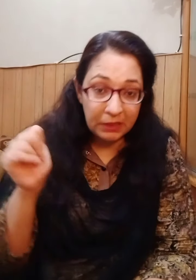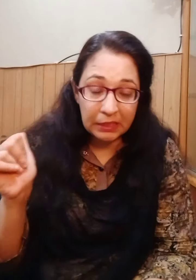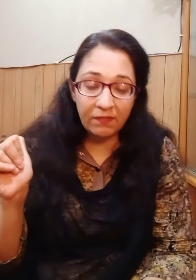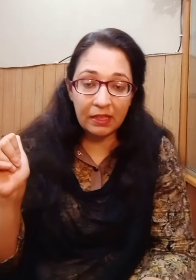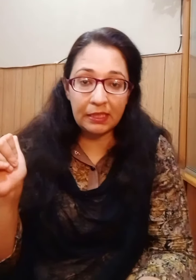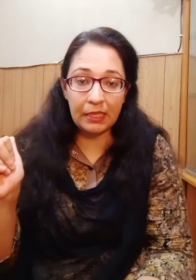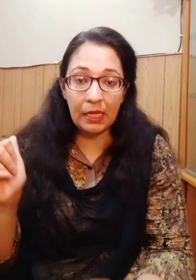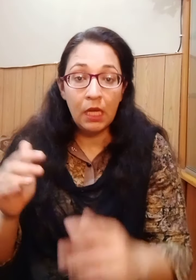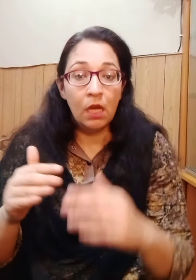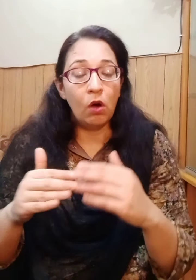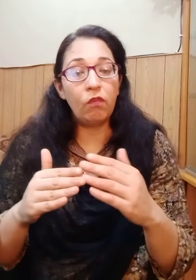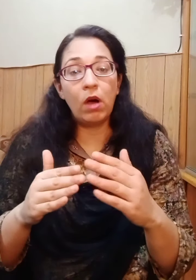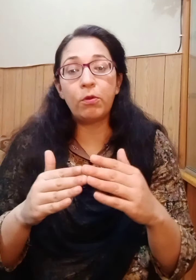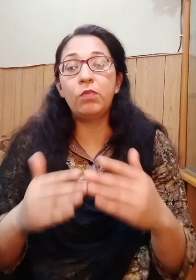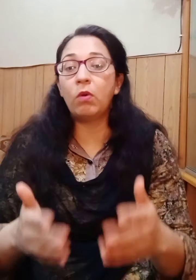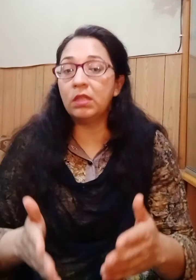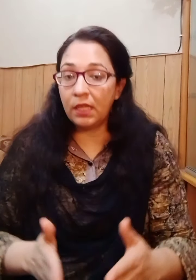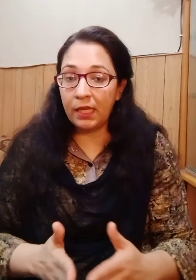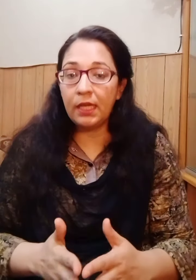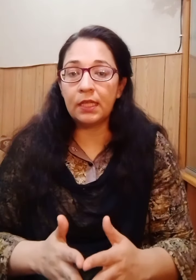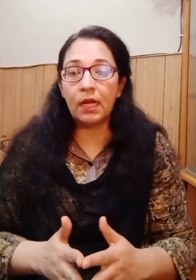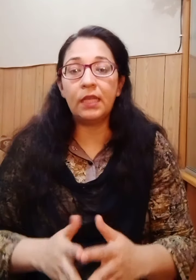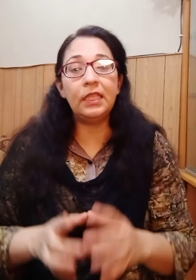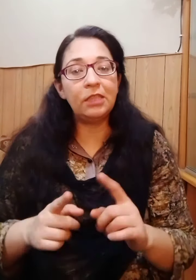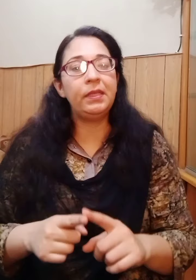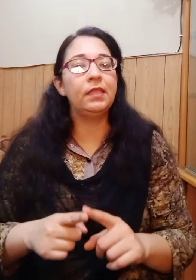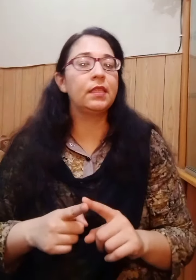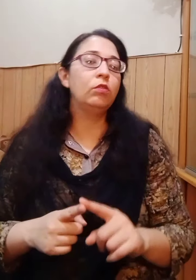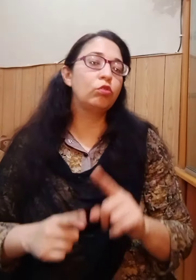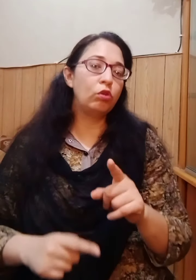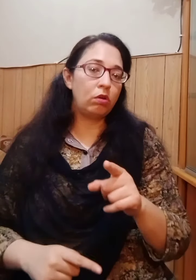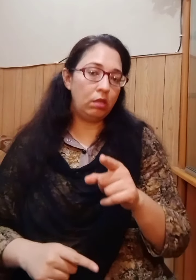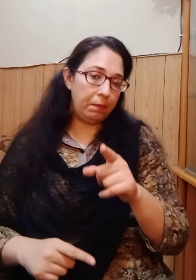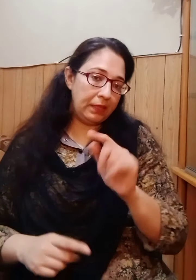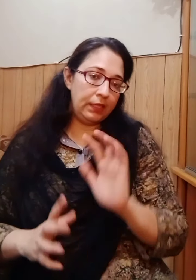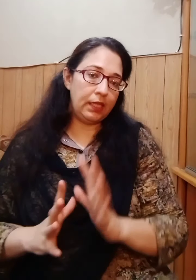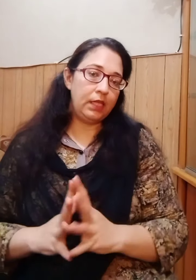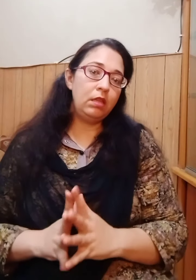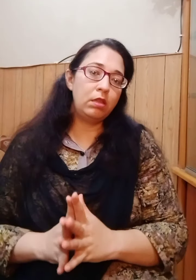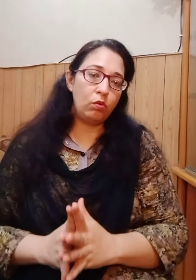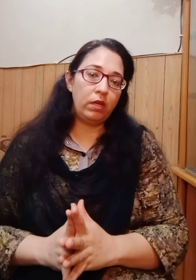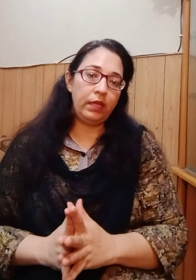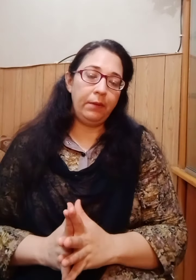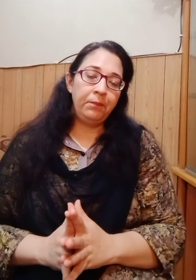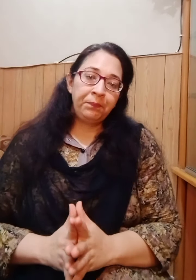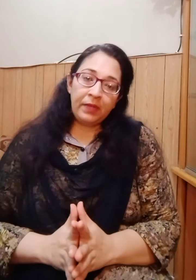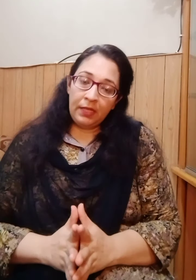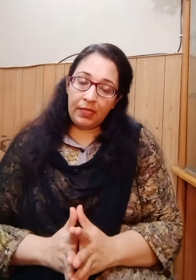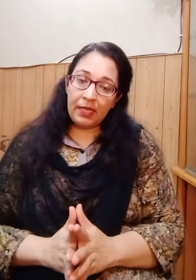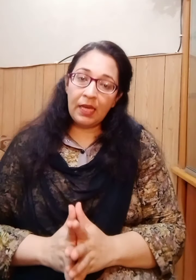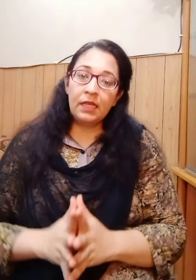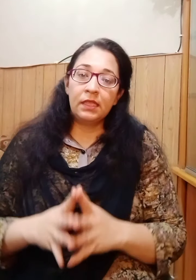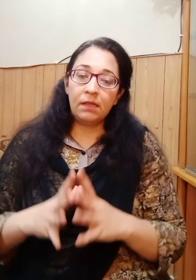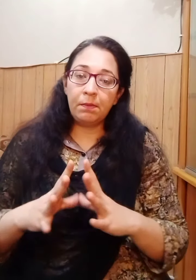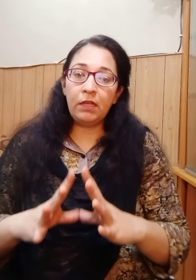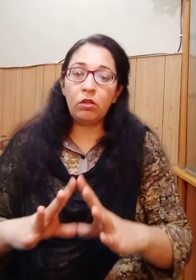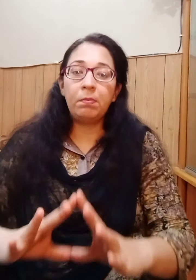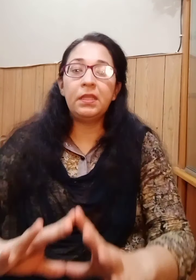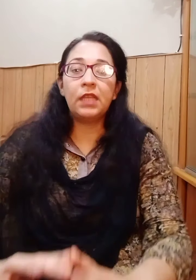के पीछे सवार देते हैं और वह आपको रिस्पांस नहीं करता किस मींस के उसको डॉक्टर के पास ले जाने की जरूरत है ठीक है सबसे पहले तो आप यह